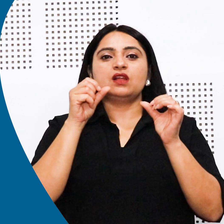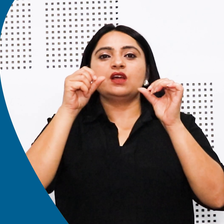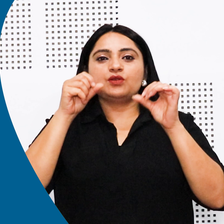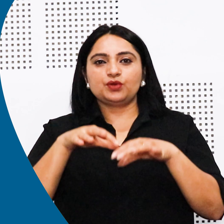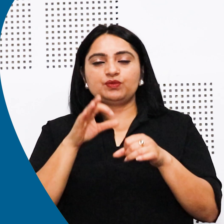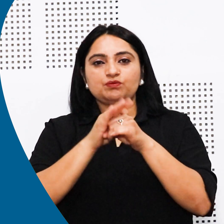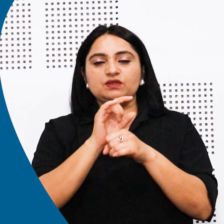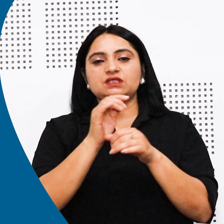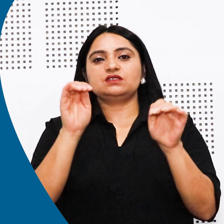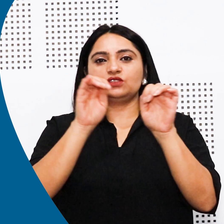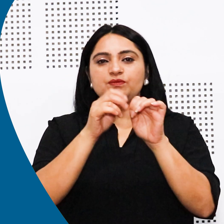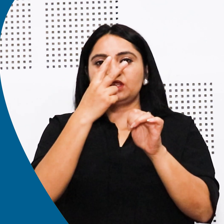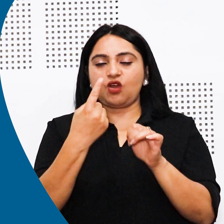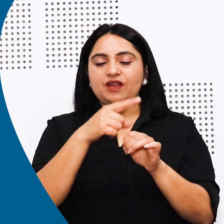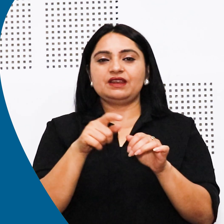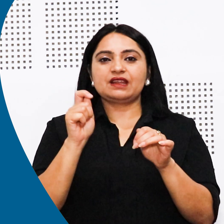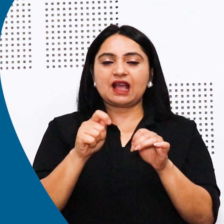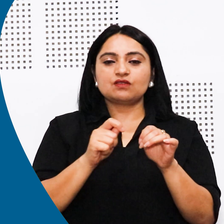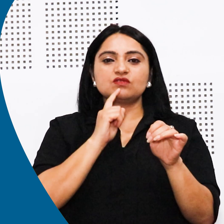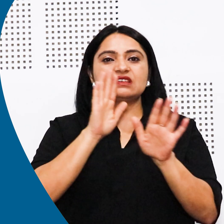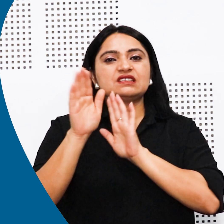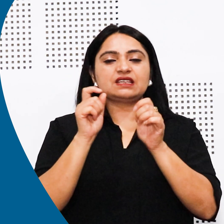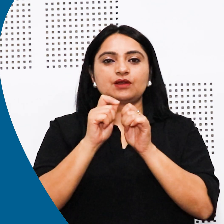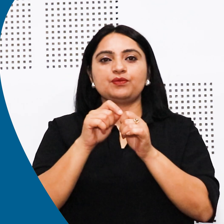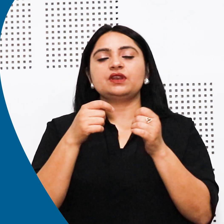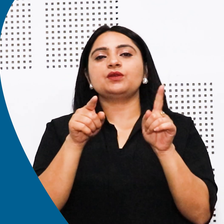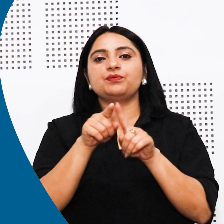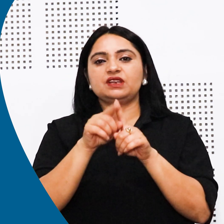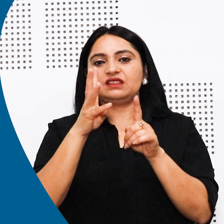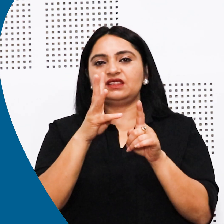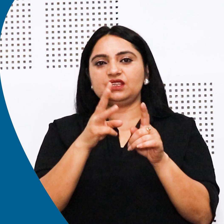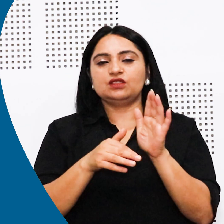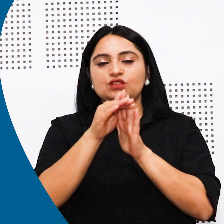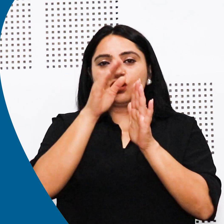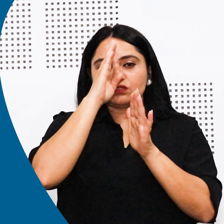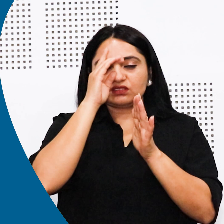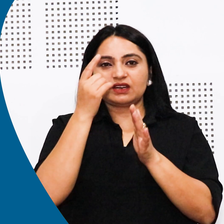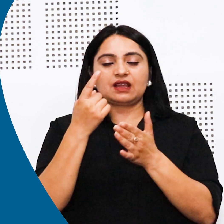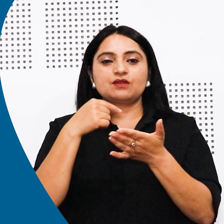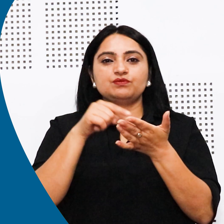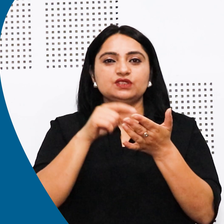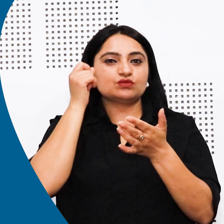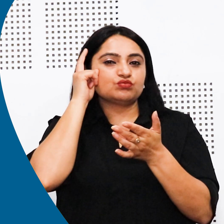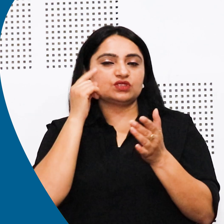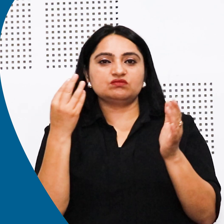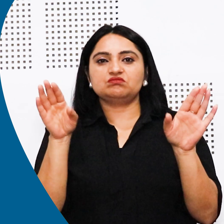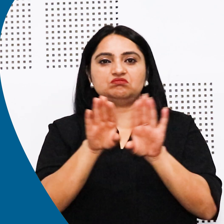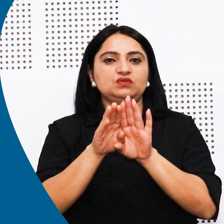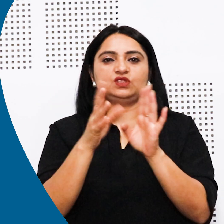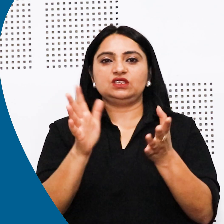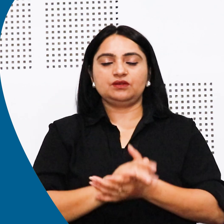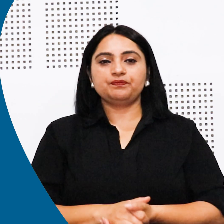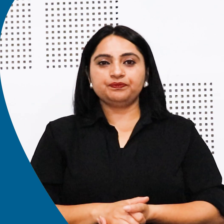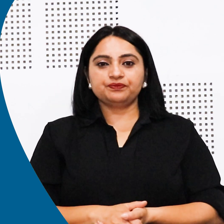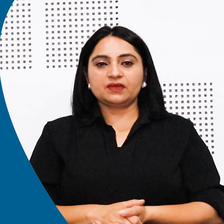व्यवस्थापन सम्बन्धी ऐन, कानून, निर्देशिका बने पनि 3 तहका सरकारबीच बुझाइमा अझै एकरूपता कायम हुन सकेको